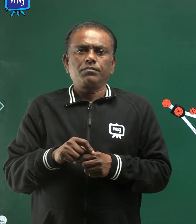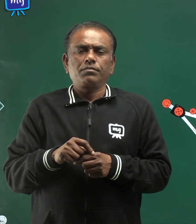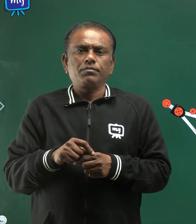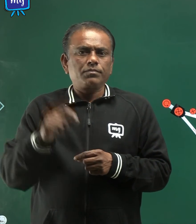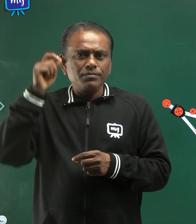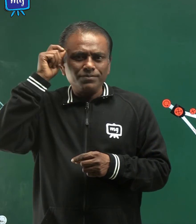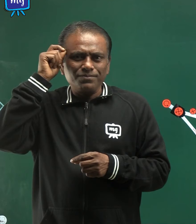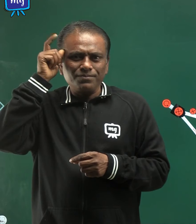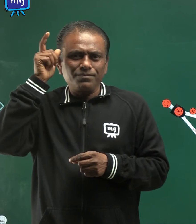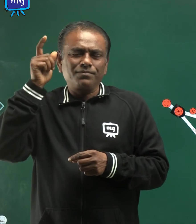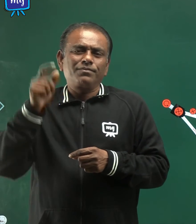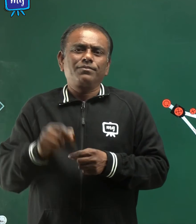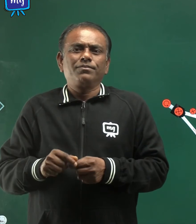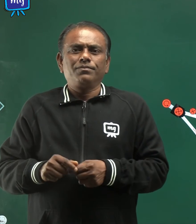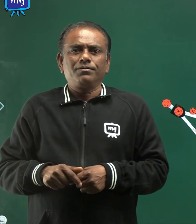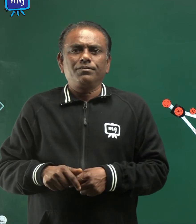समझ आ गया।